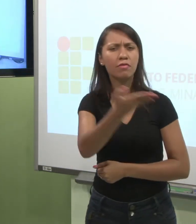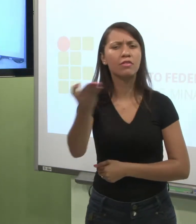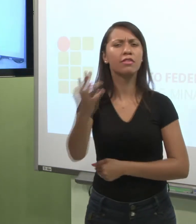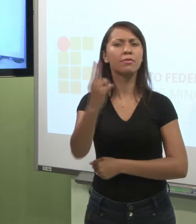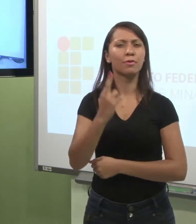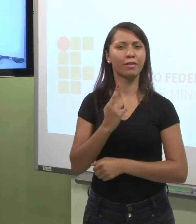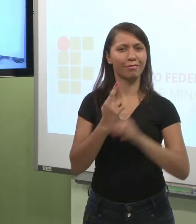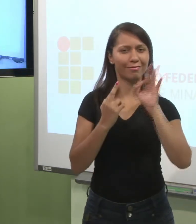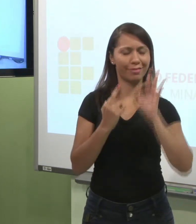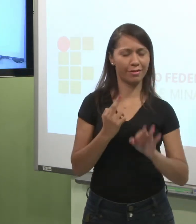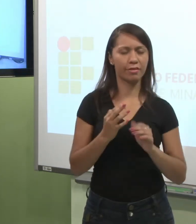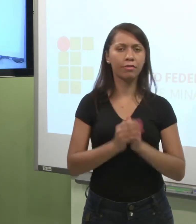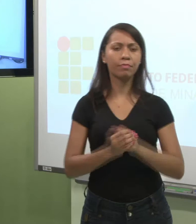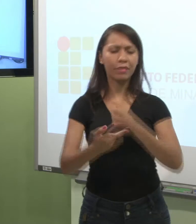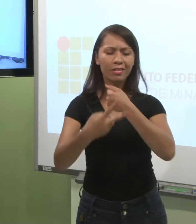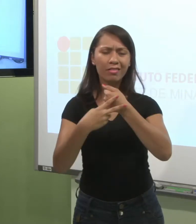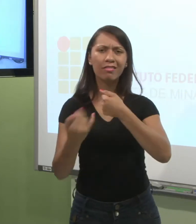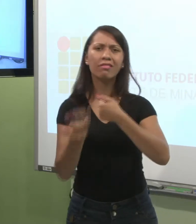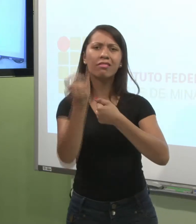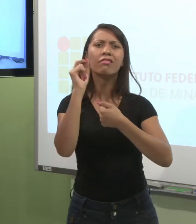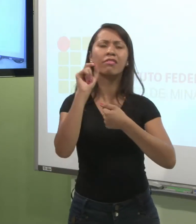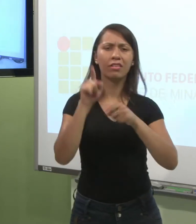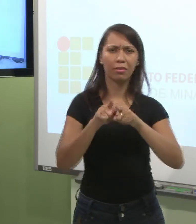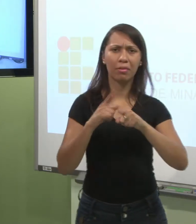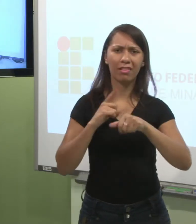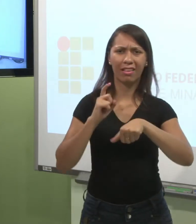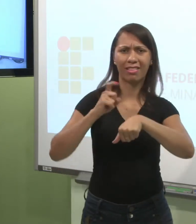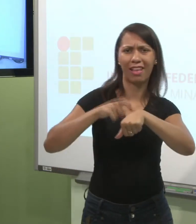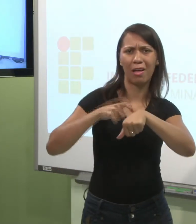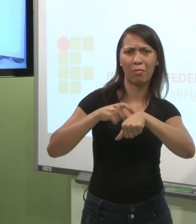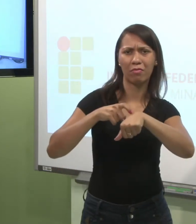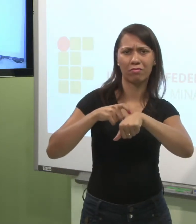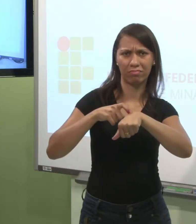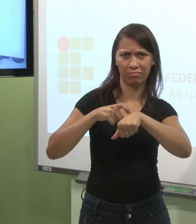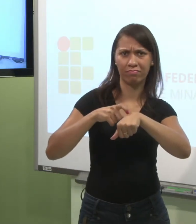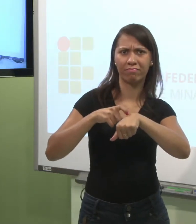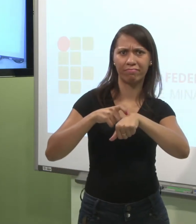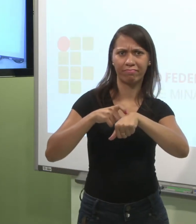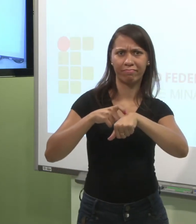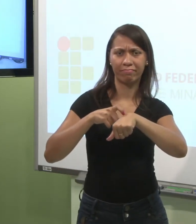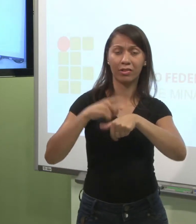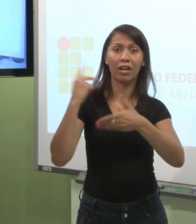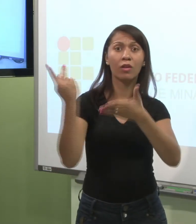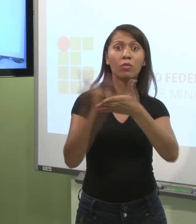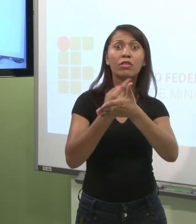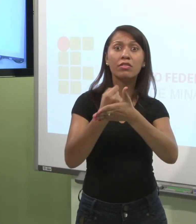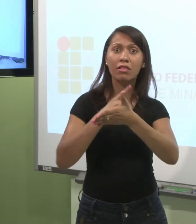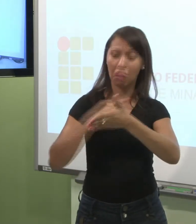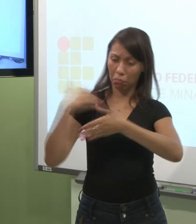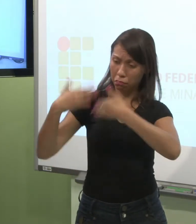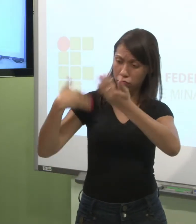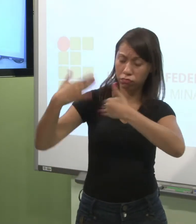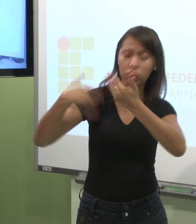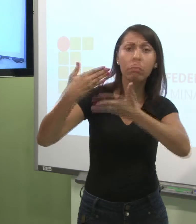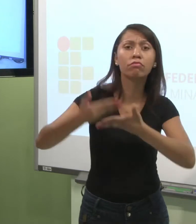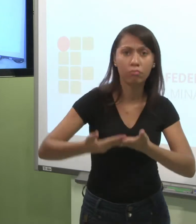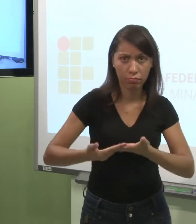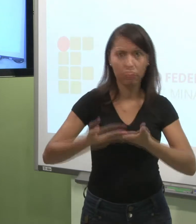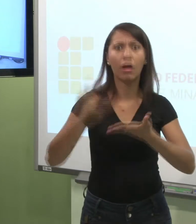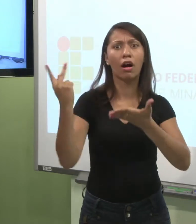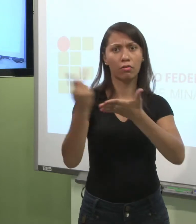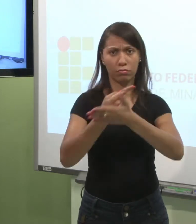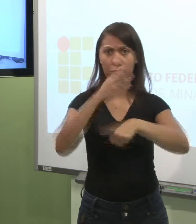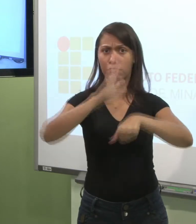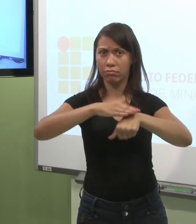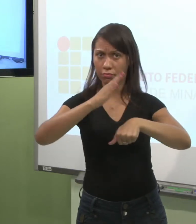Outra flexão do verbo importante é a de tempo. A flexão de tempo indica a época, o recorte de período que se realiza a